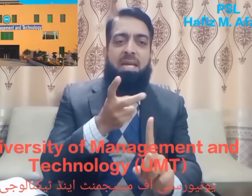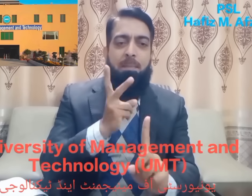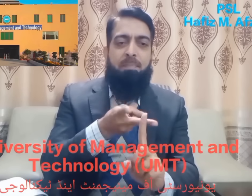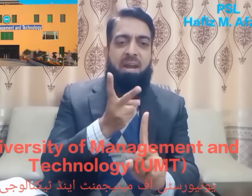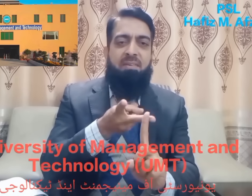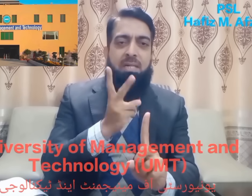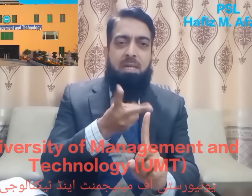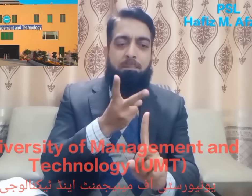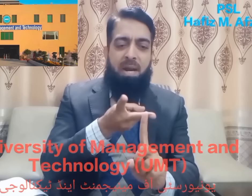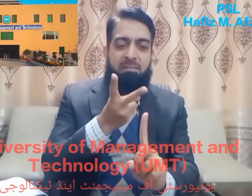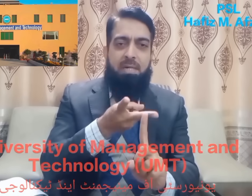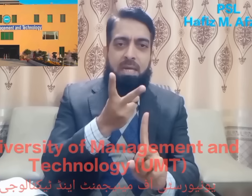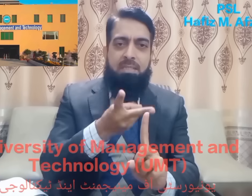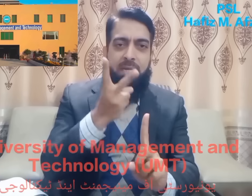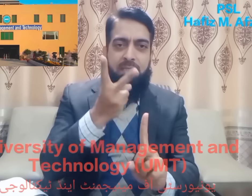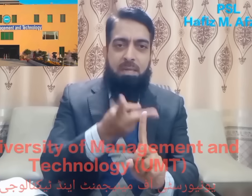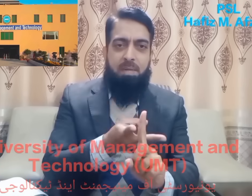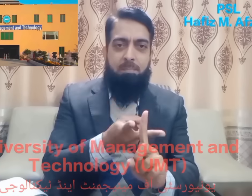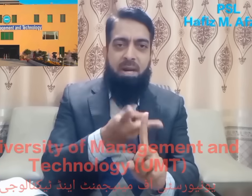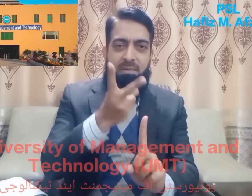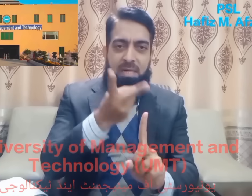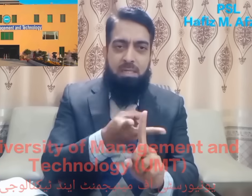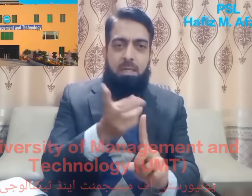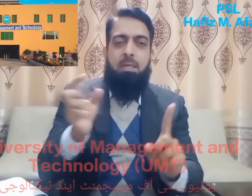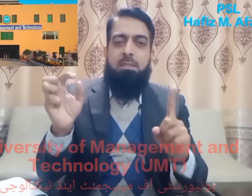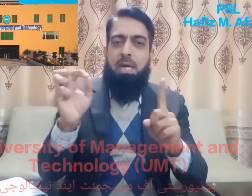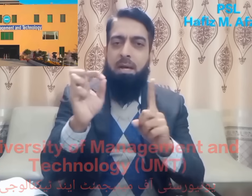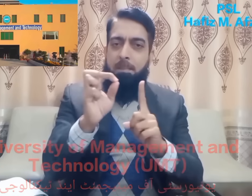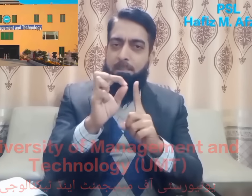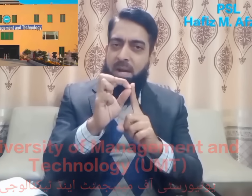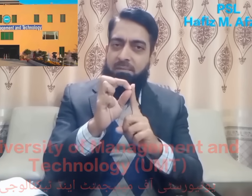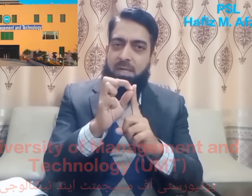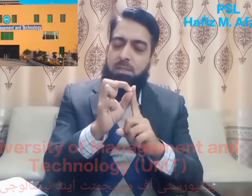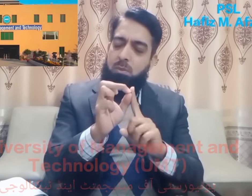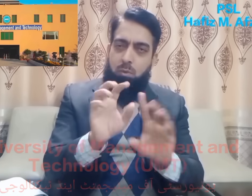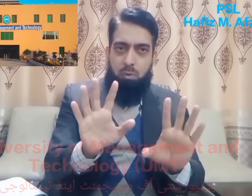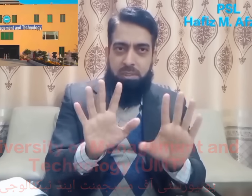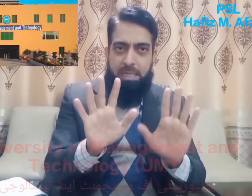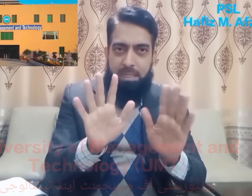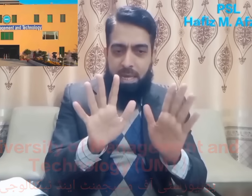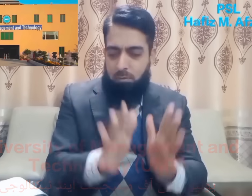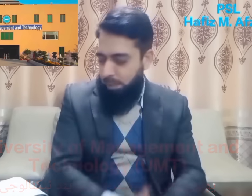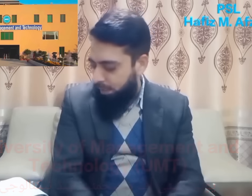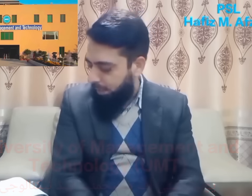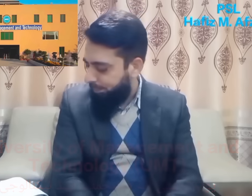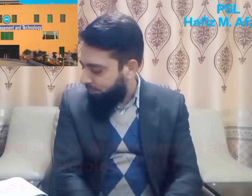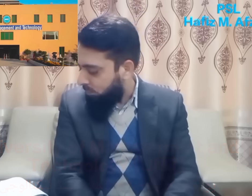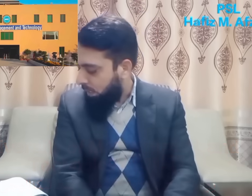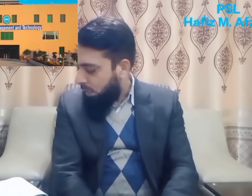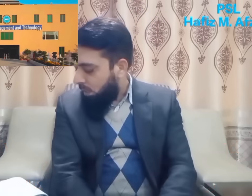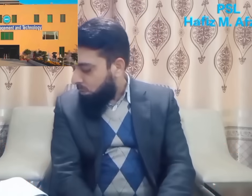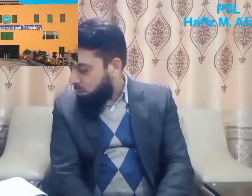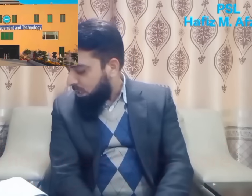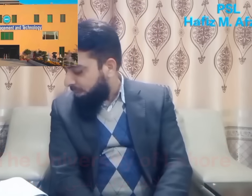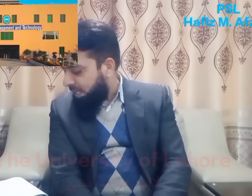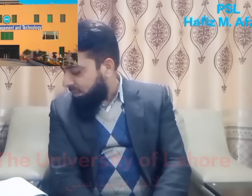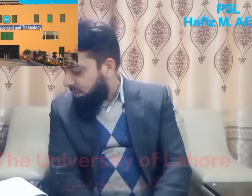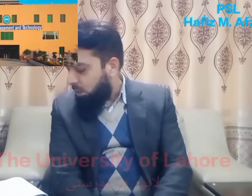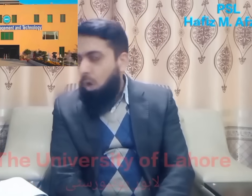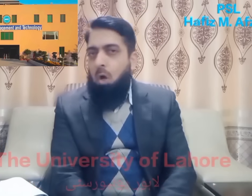है या प्राइवेट, ये प्राइवेट का साइन, ये भी प्राइवेट या प्राइवेट, दोनों साइन एक्यूरेट है। उसके बाद